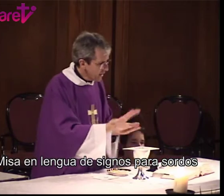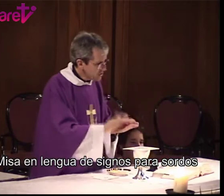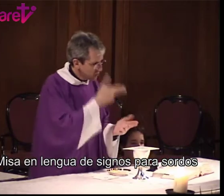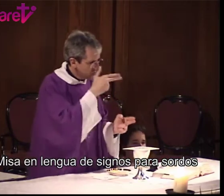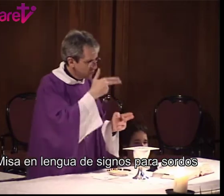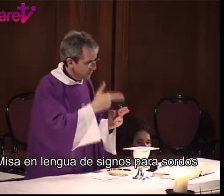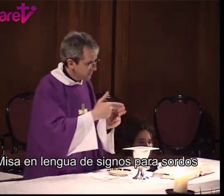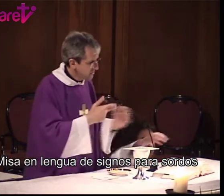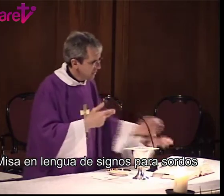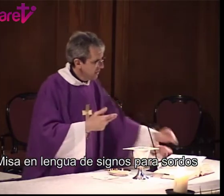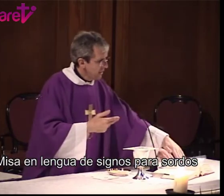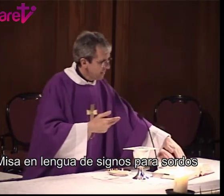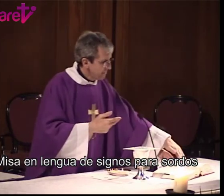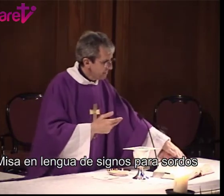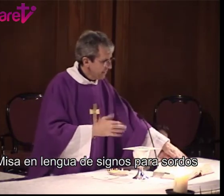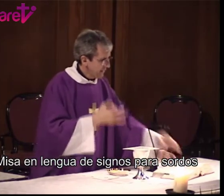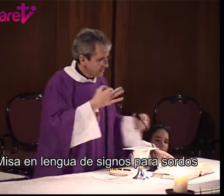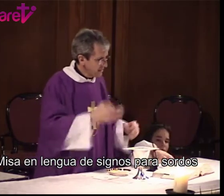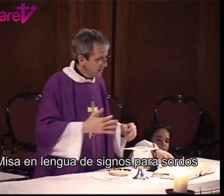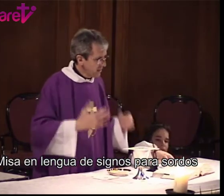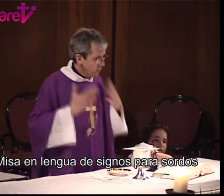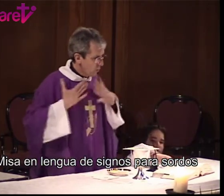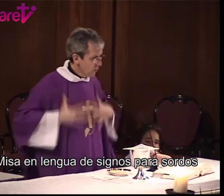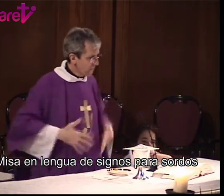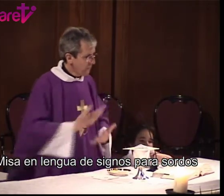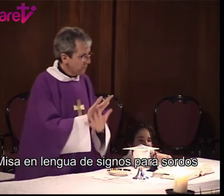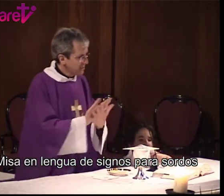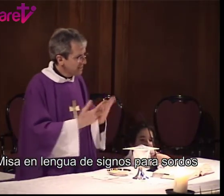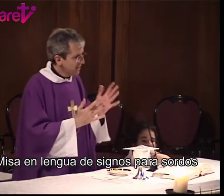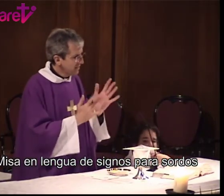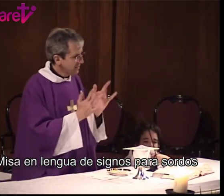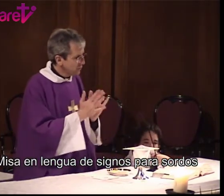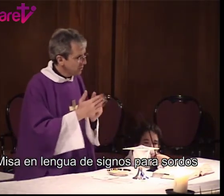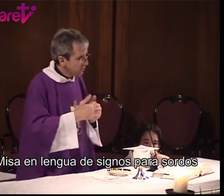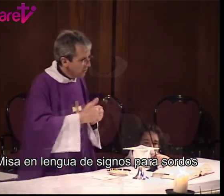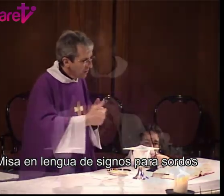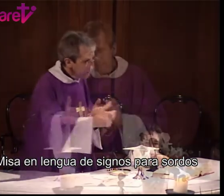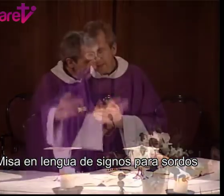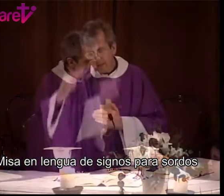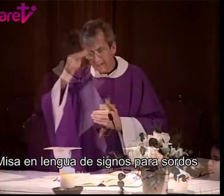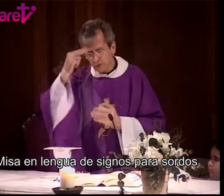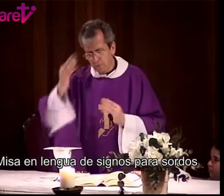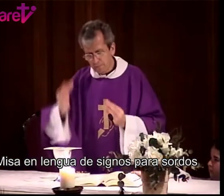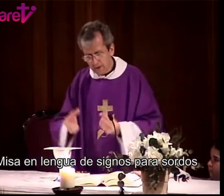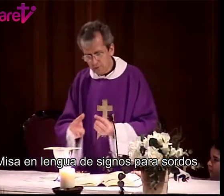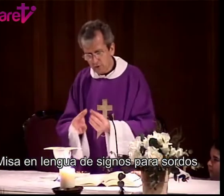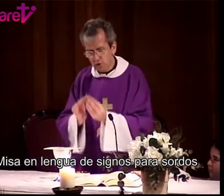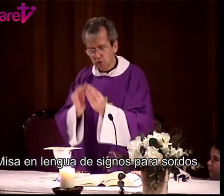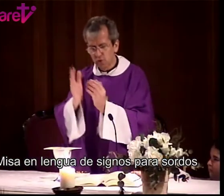estos dones, para que sean cuerpo y sangre de tu Hijo mientras cumplimos su